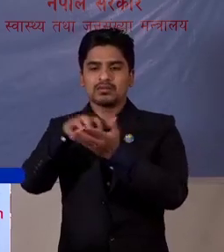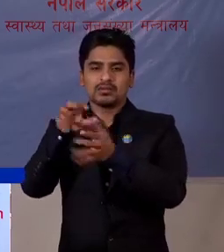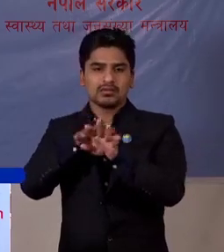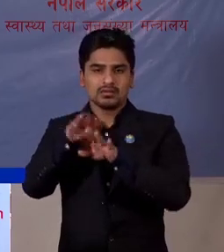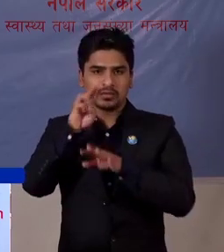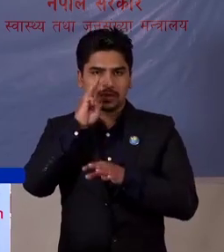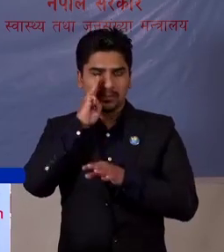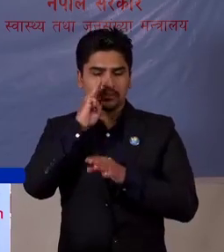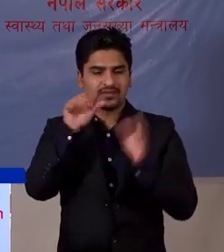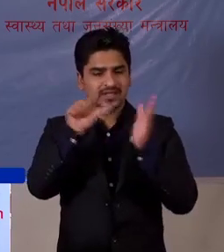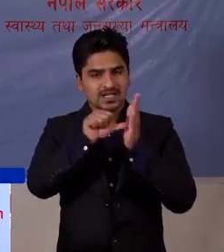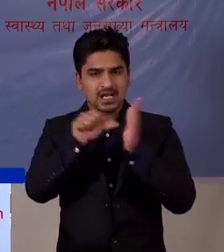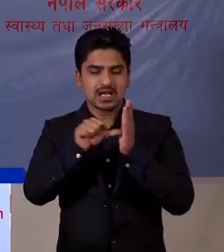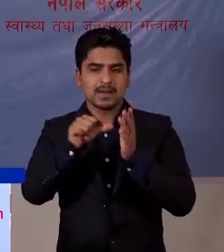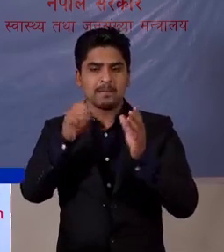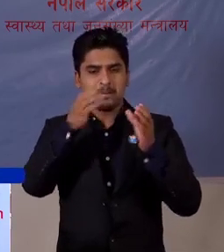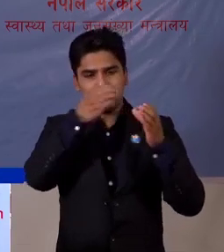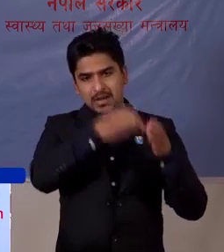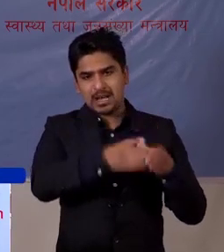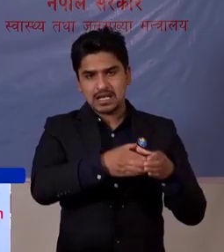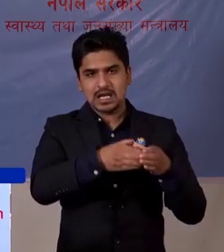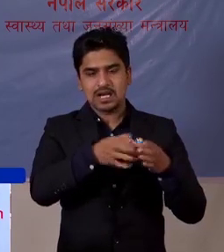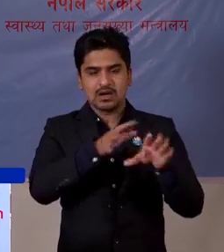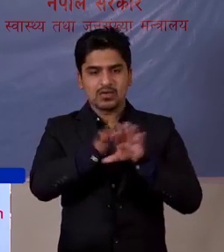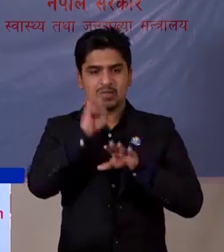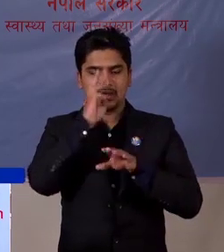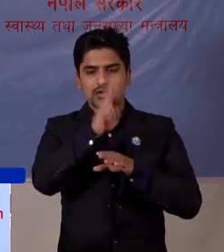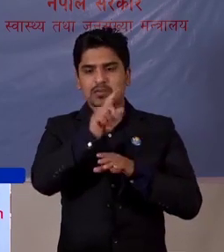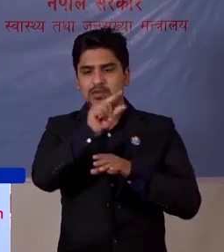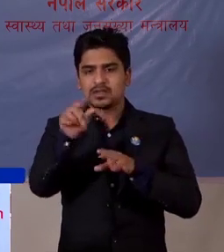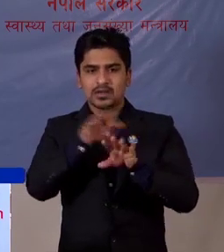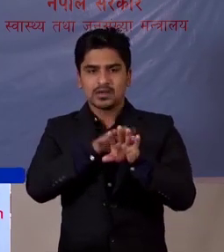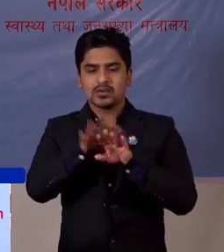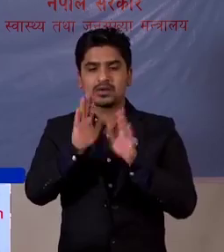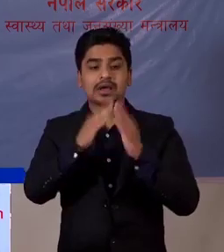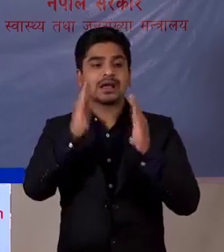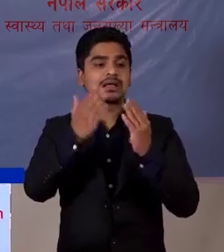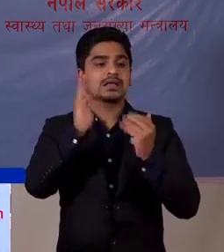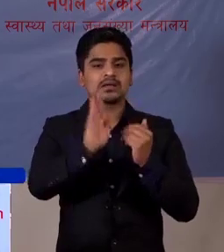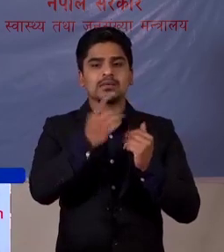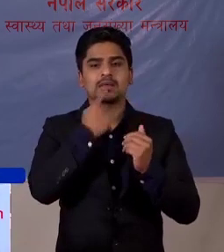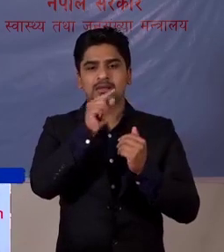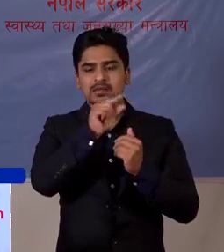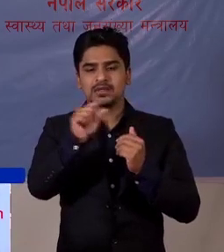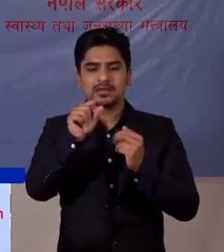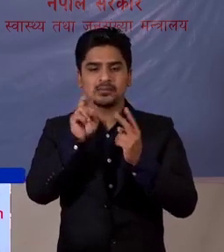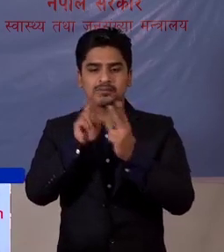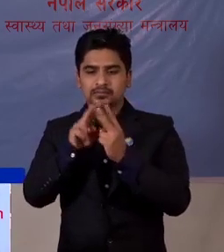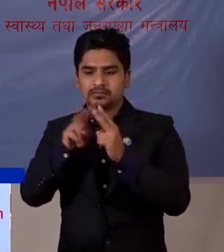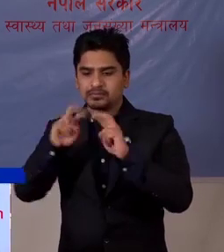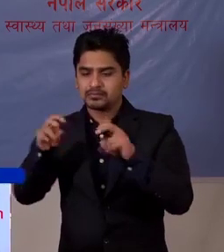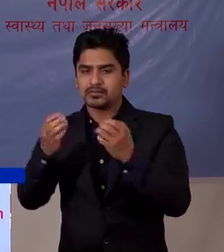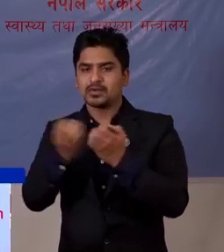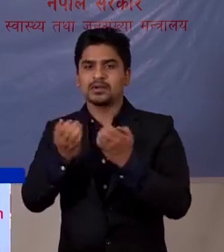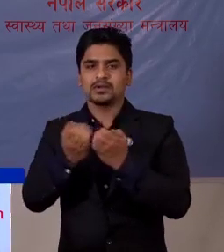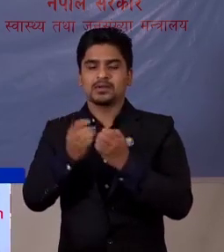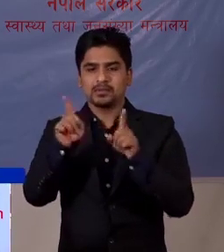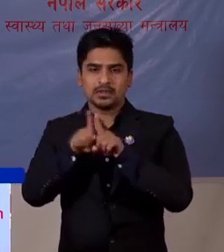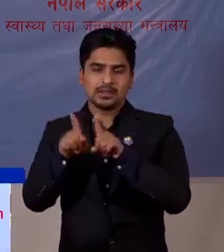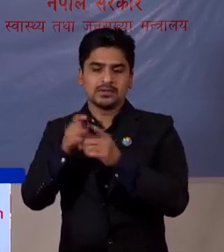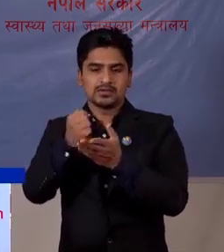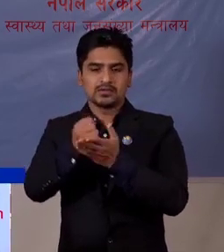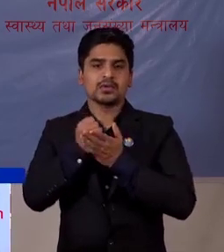तत्तत् स्थानमा जिल्लामा पालिकाहरूमा त्यो कुराहरू कहाँ के छ त्यसलाई कन्ट्याक्ट ट्रेसिङ गर्न